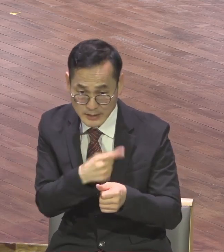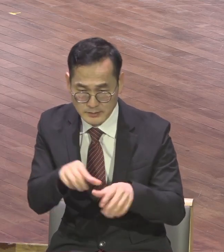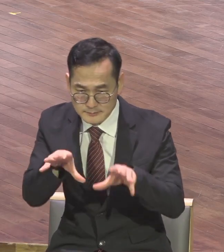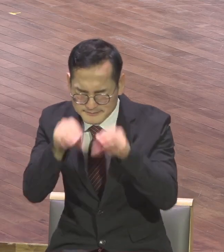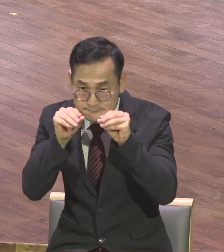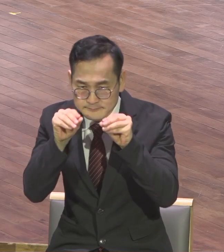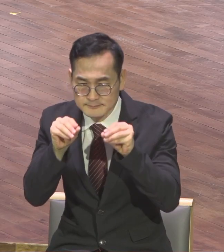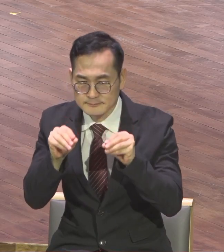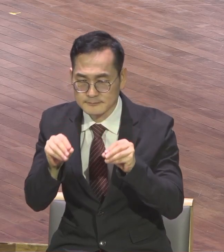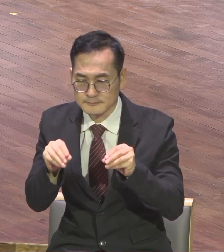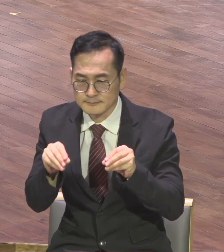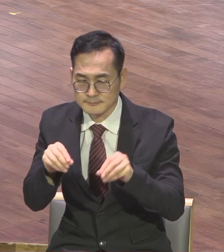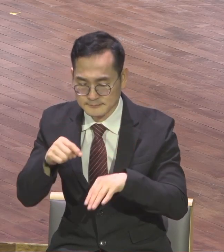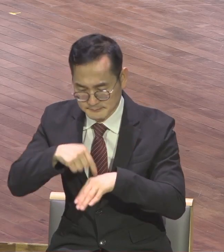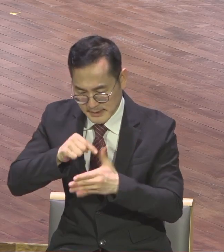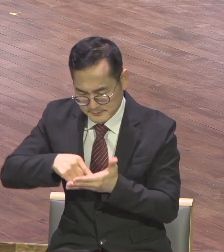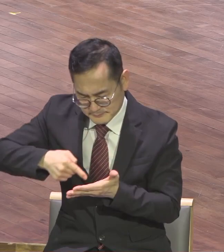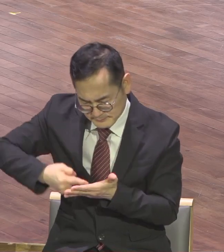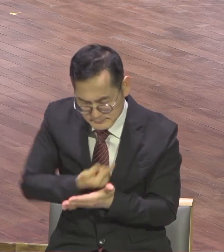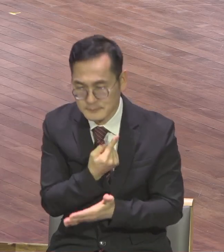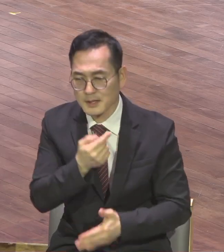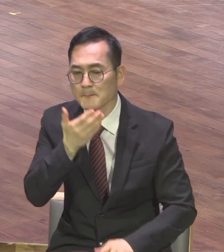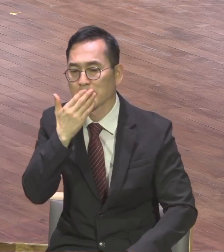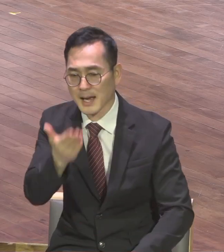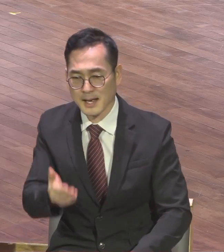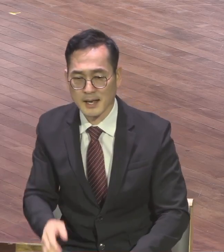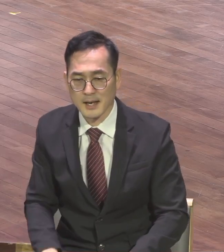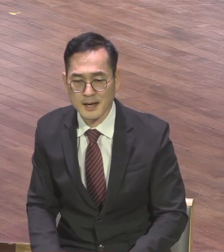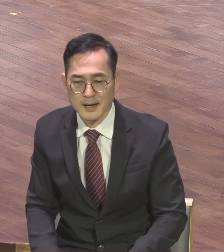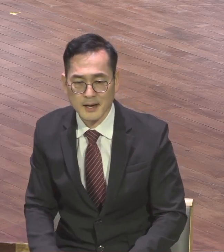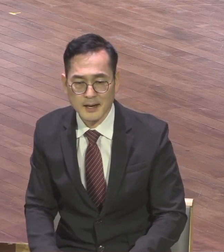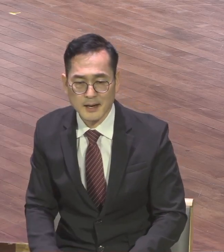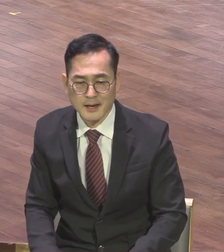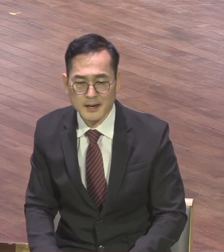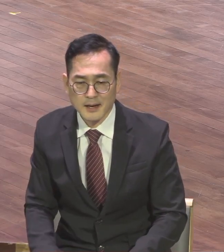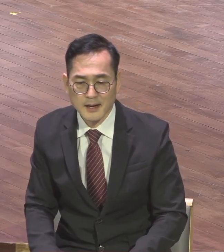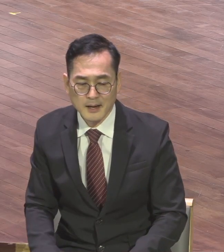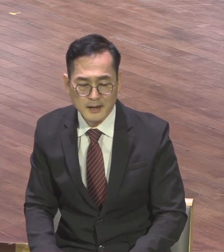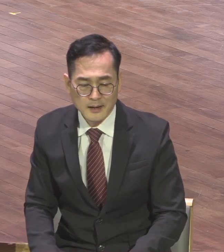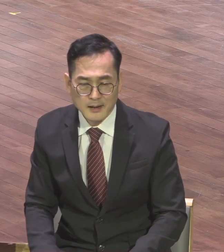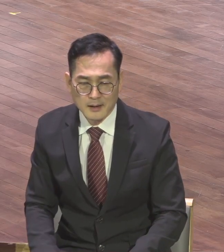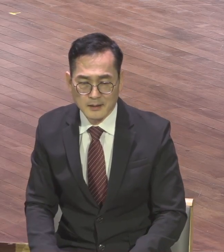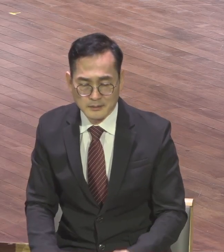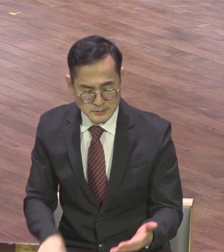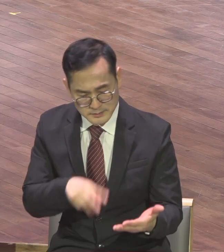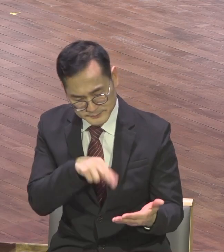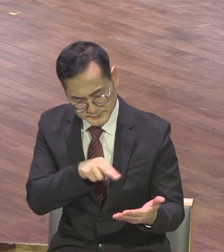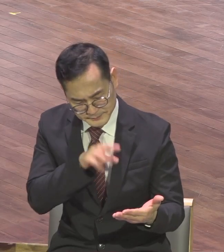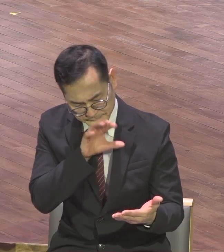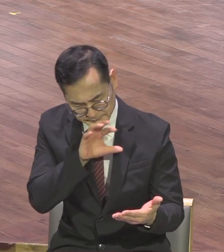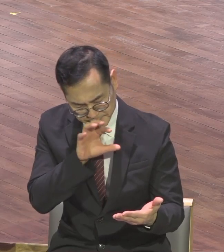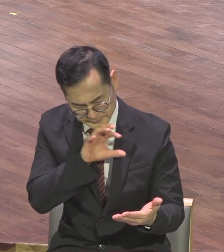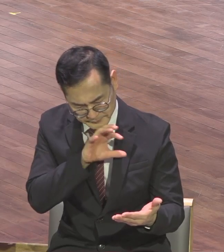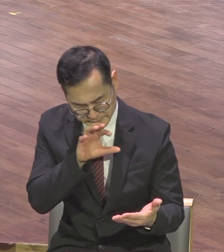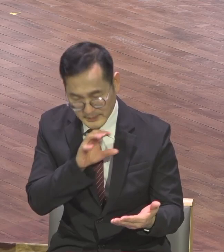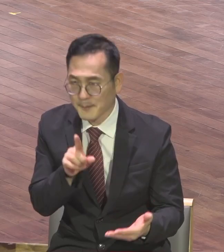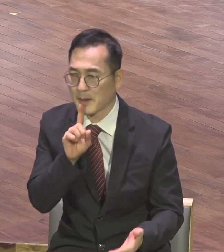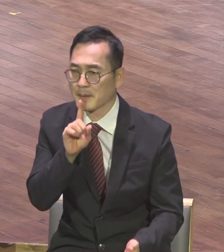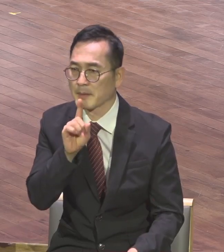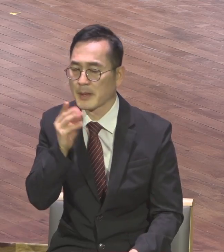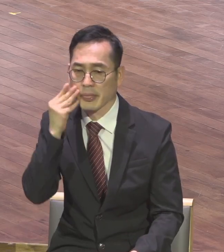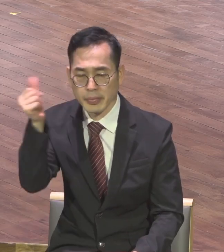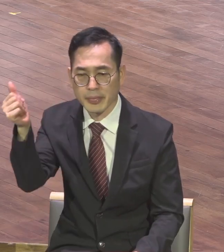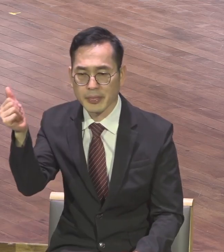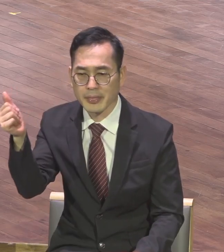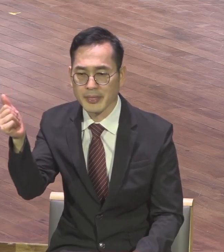뿌리 체질 내리듯이 말씀이 입에서 자기도 모르게 좔좔좔좔 말씀이 막 복음 말씀이 막